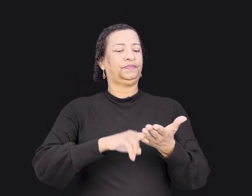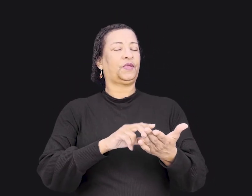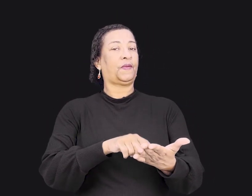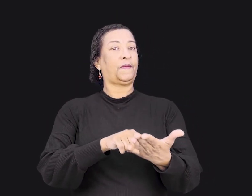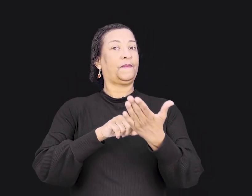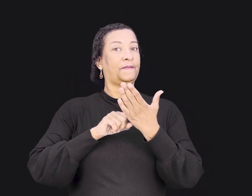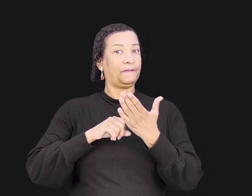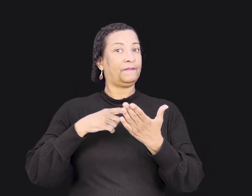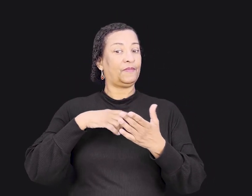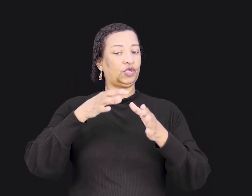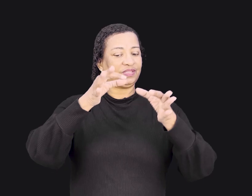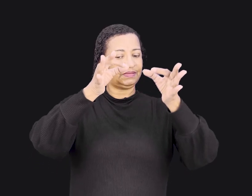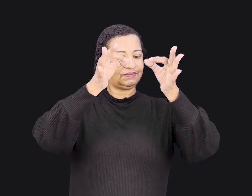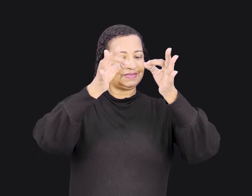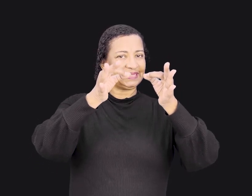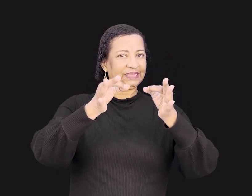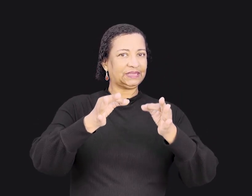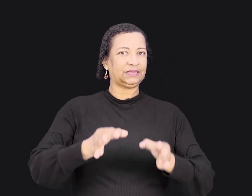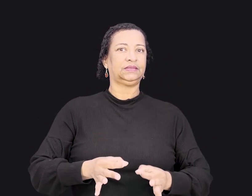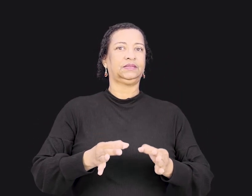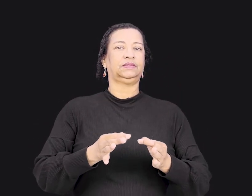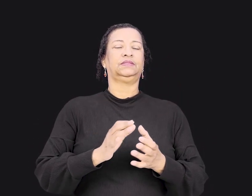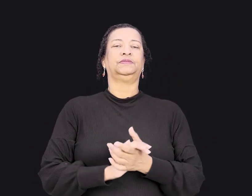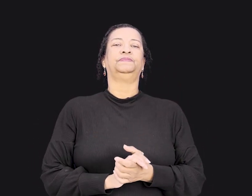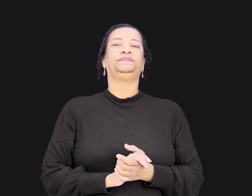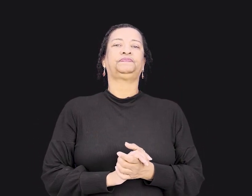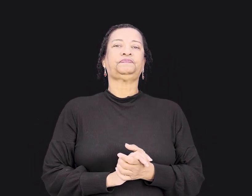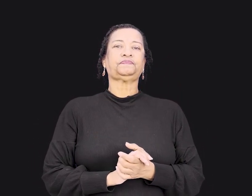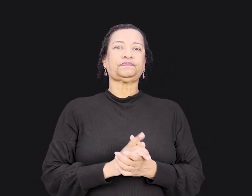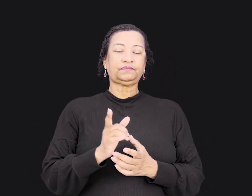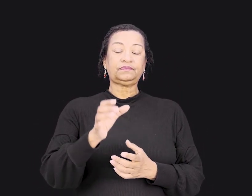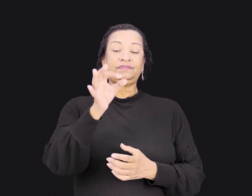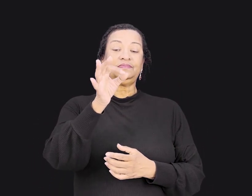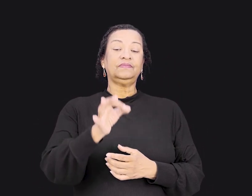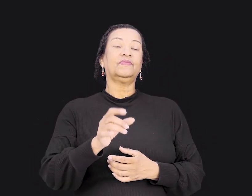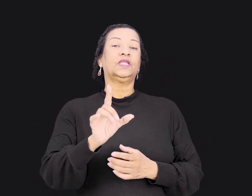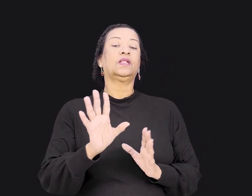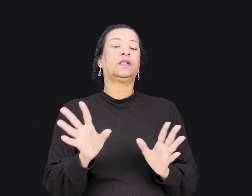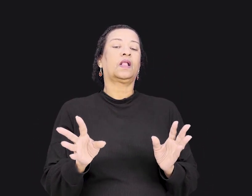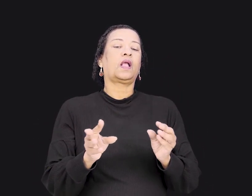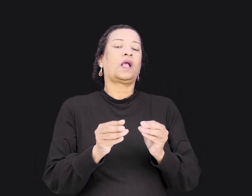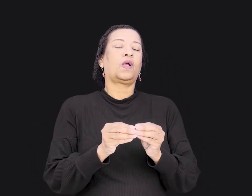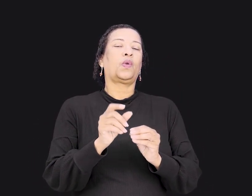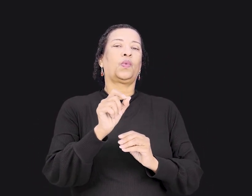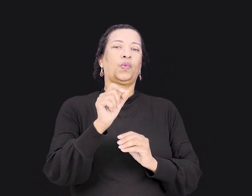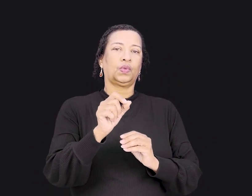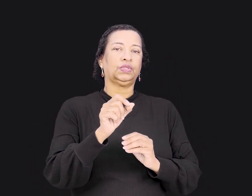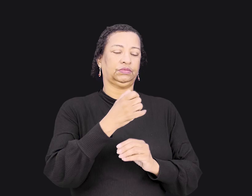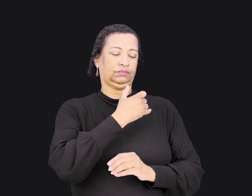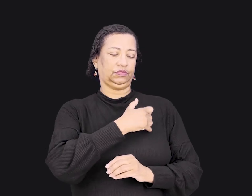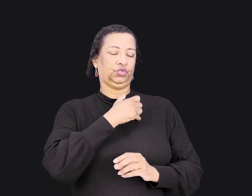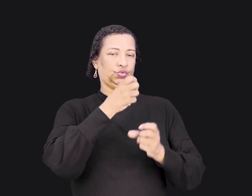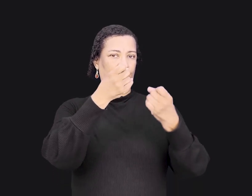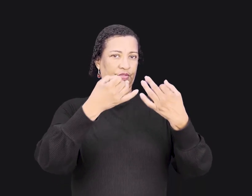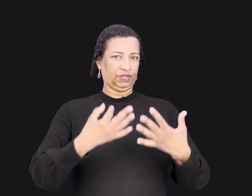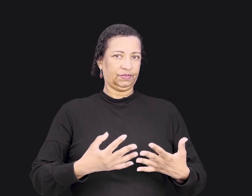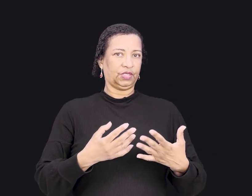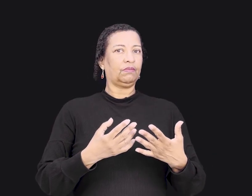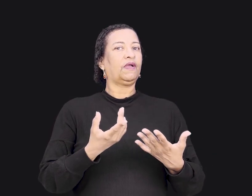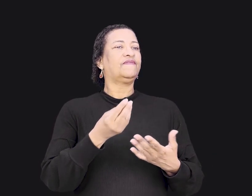uma bússola da certeza. Parte da questão da certeza inclui, conforme explica João, testar se os Espíritos são